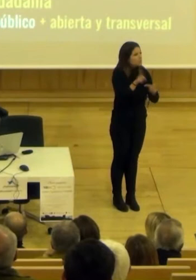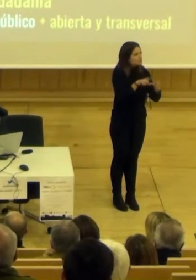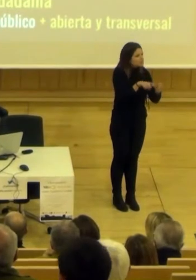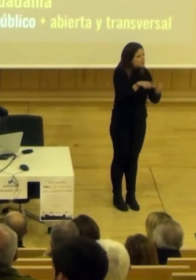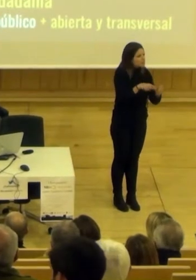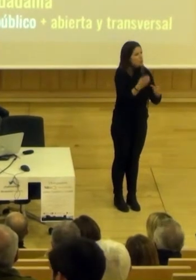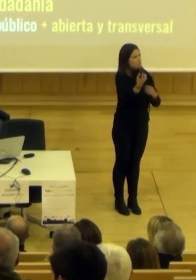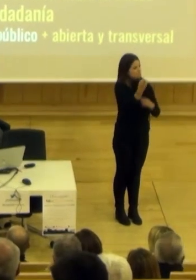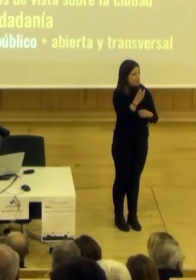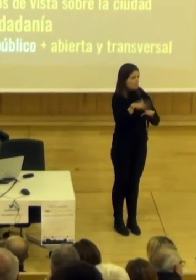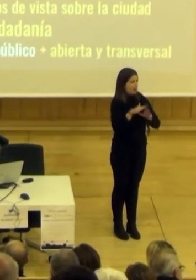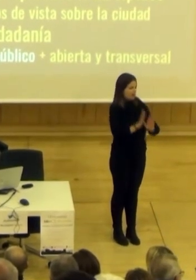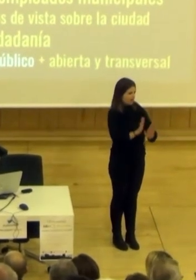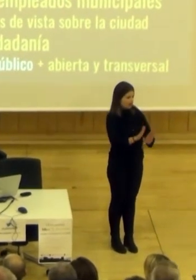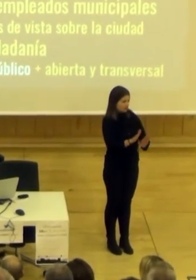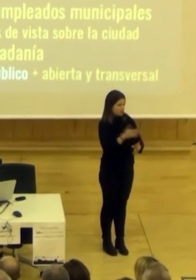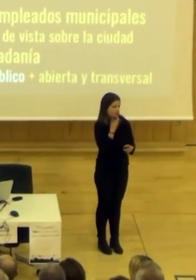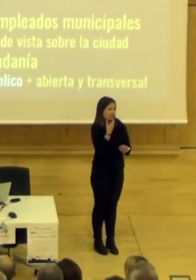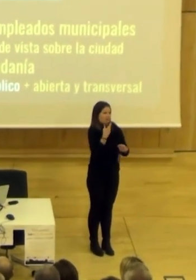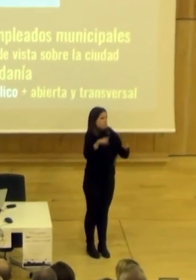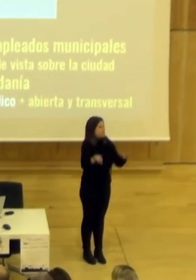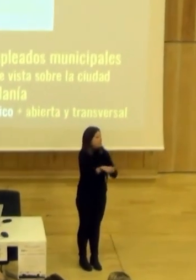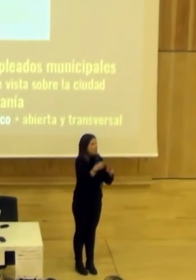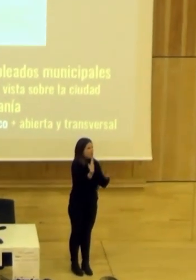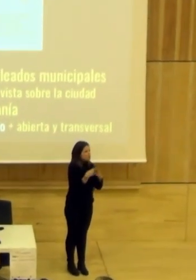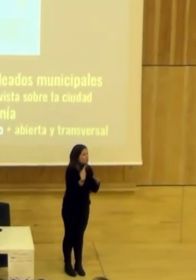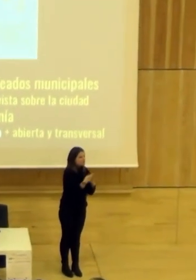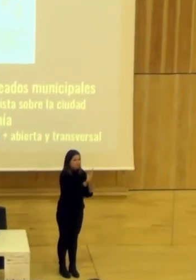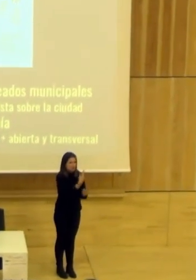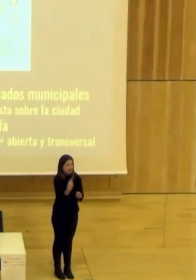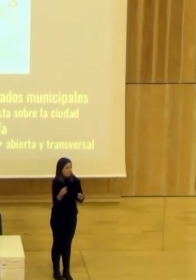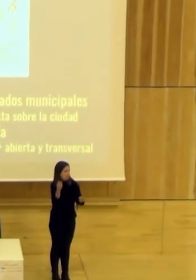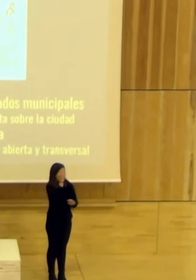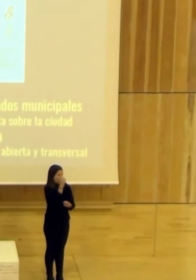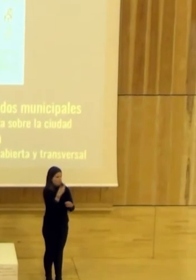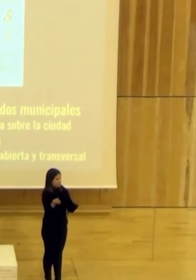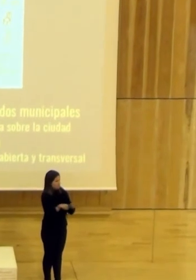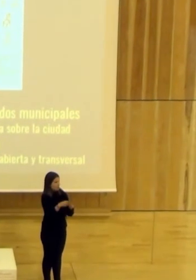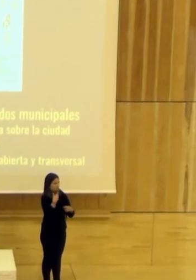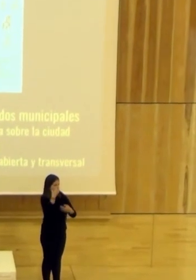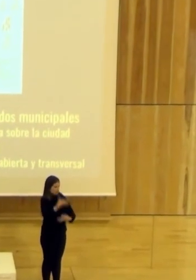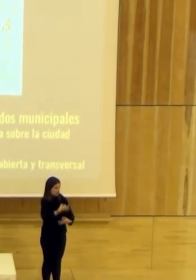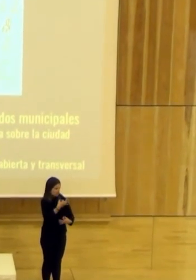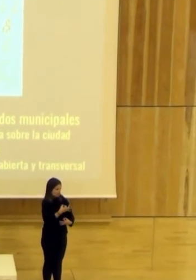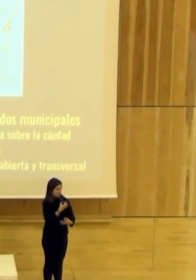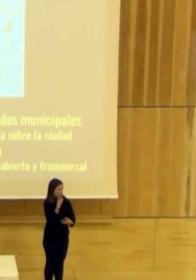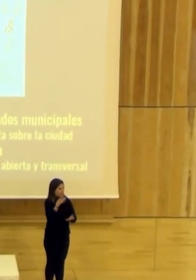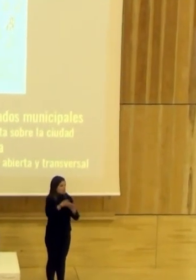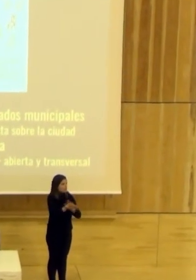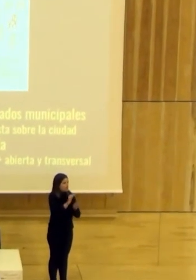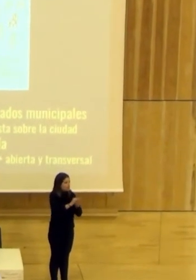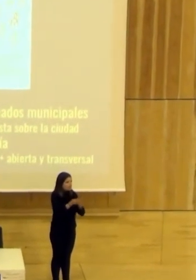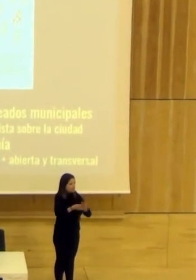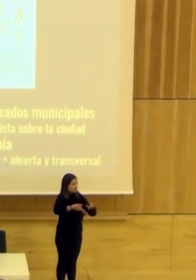para quedarse y no depende del color político de los actores, sino que es una nueva realidad, de los nuevos tiempos. Es decir, la democracia